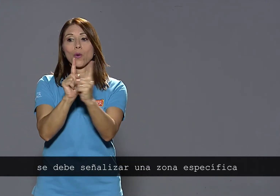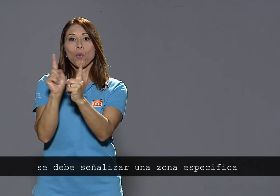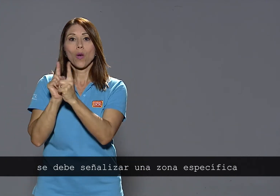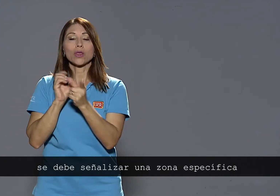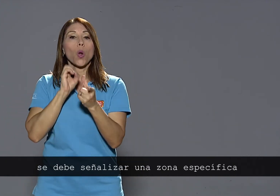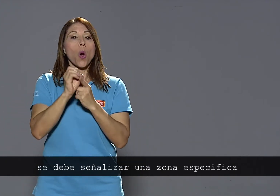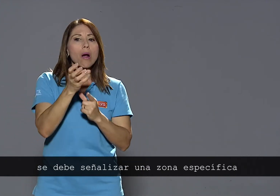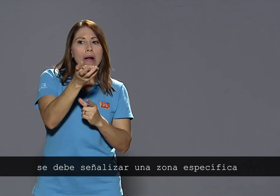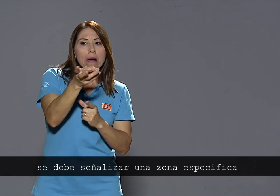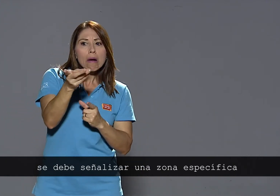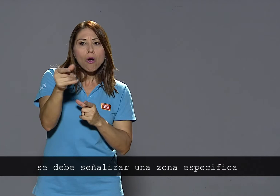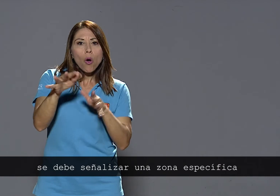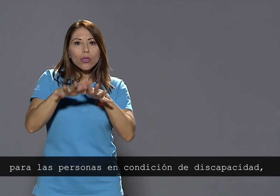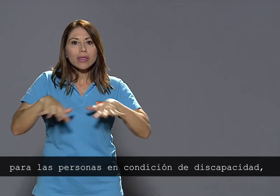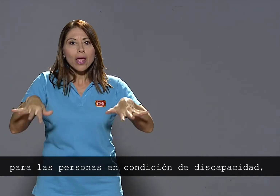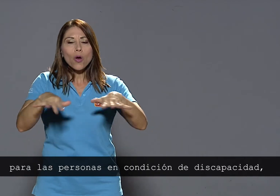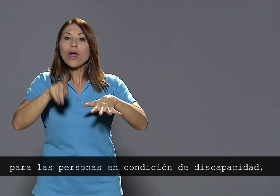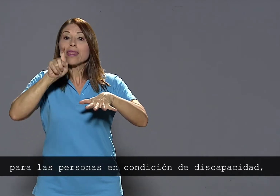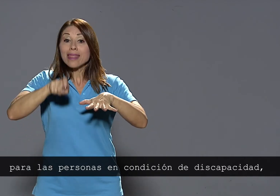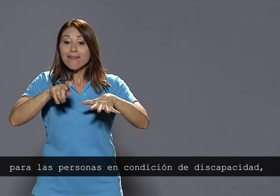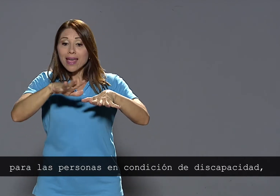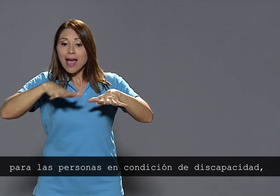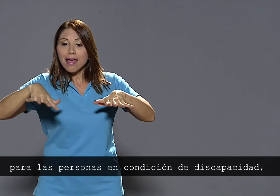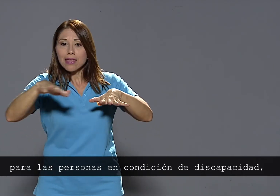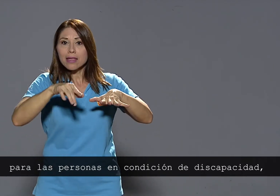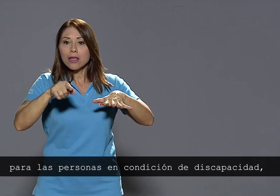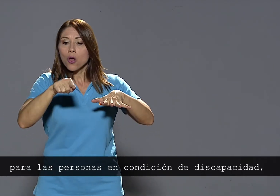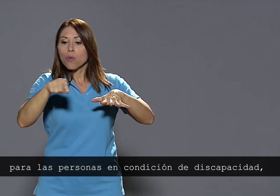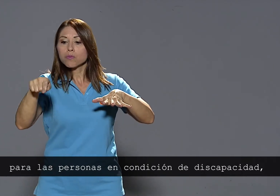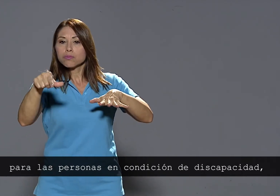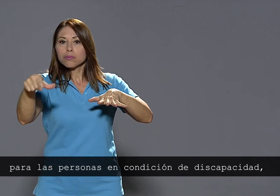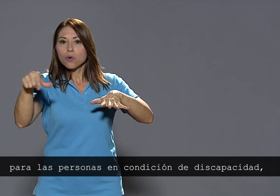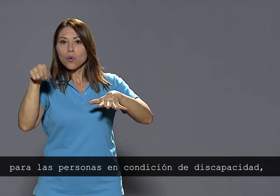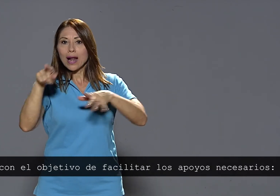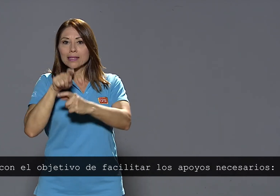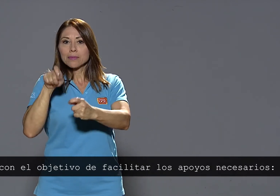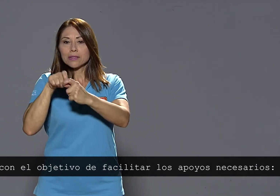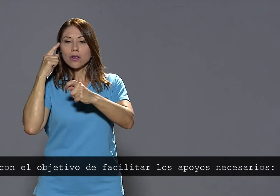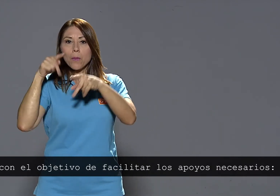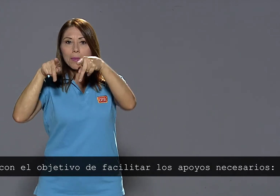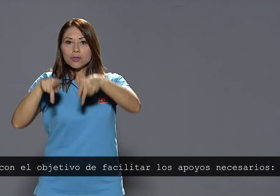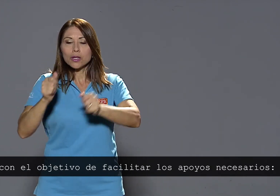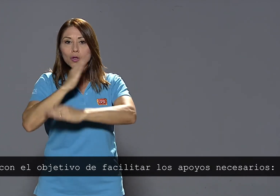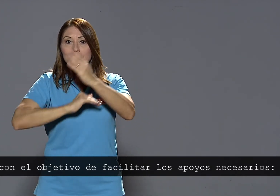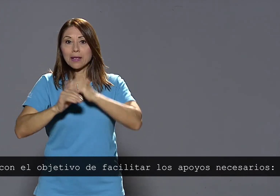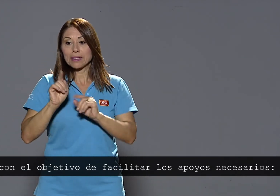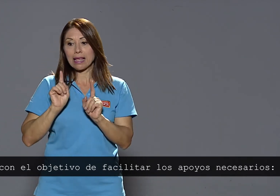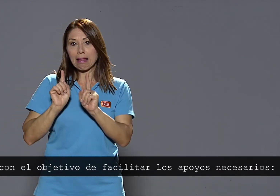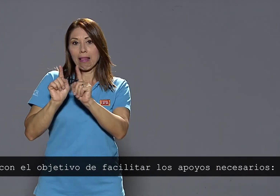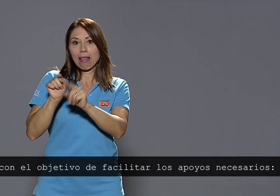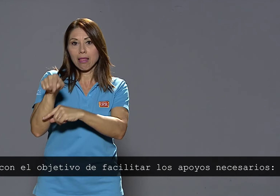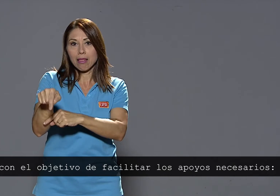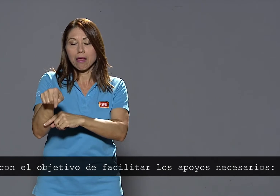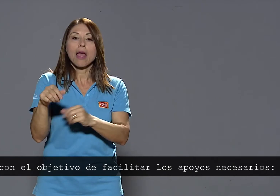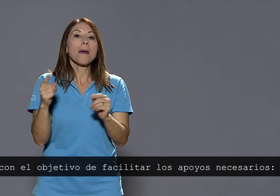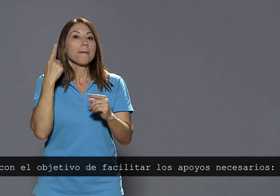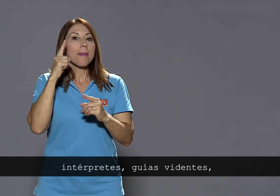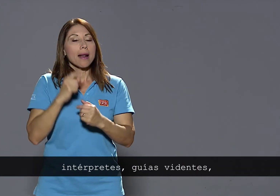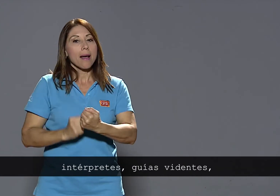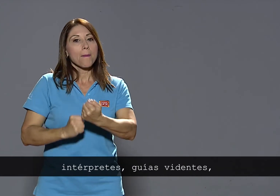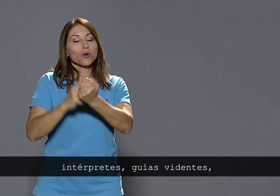debe señalizar una zona específica para las personas en condición de discapacidad, con el objetivo de facilitar los apoyos